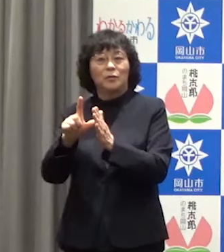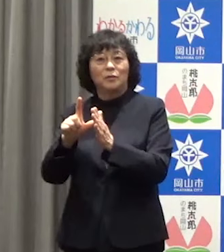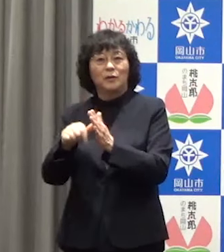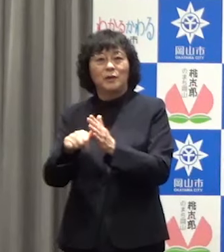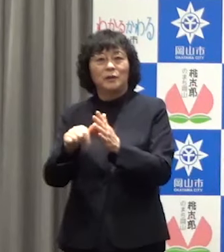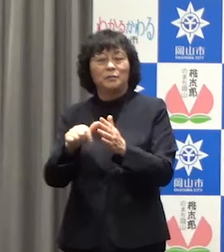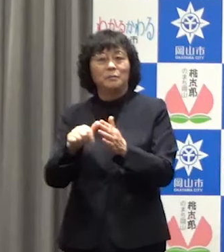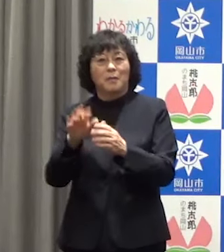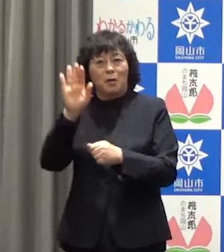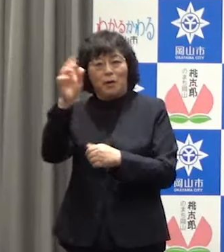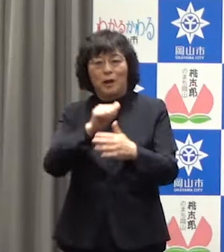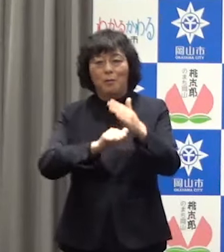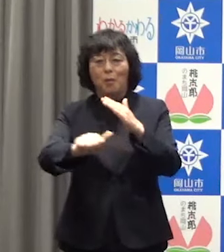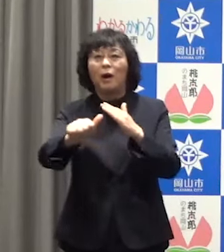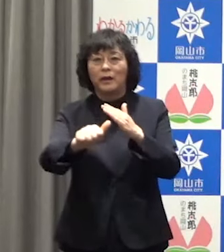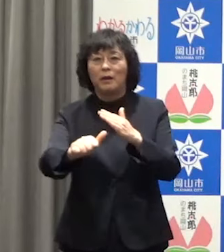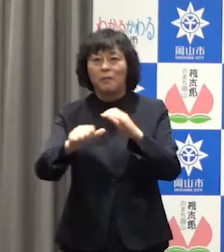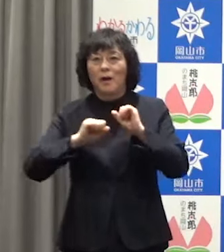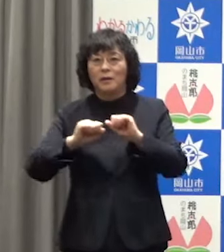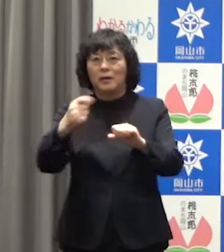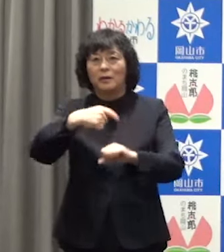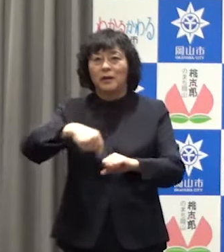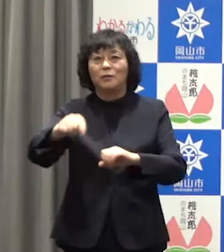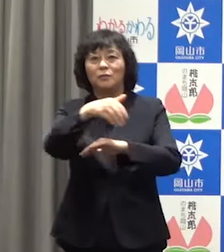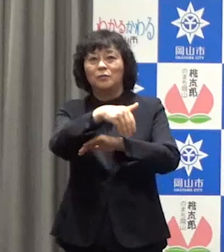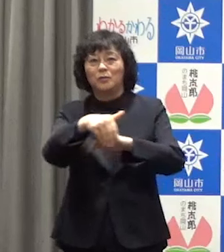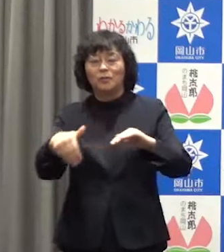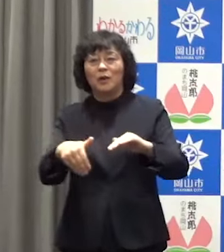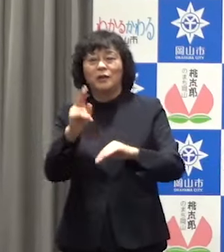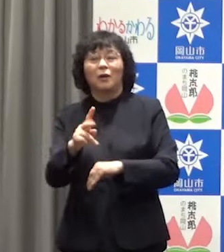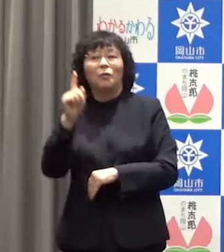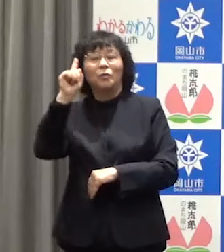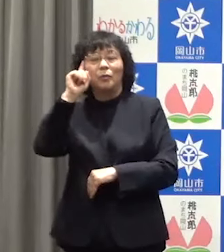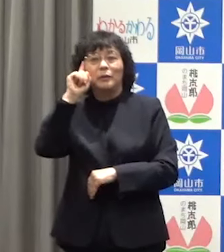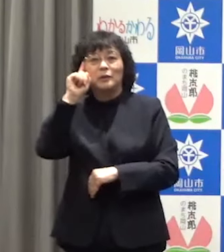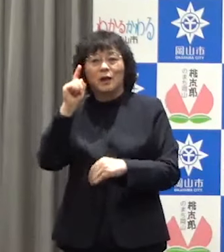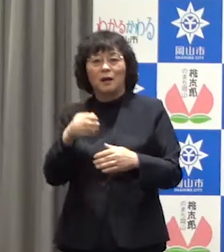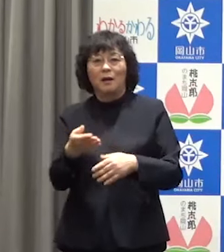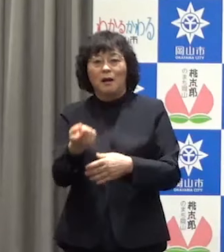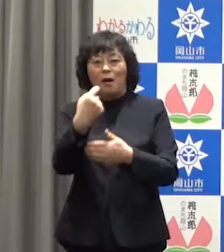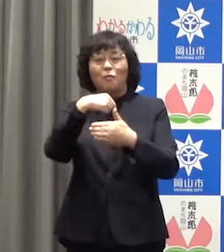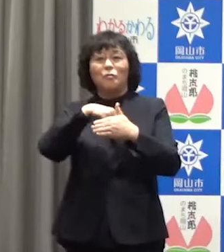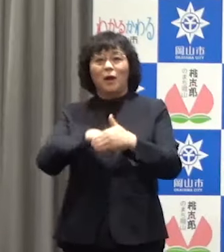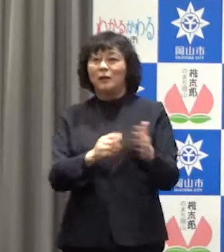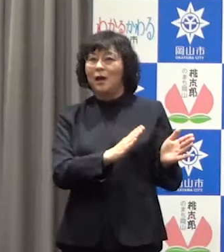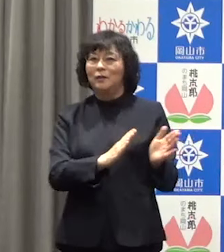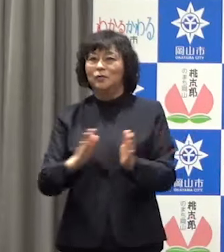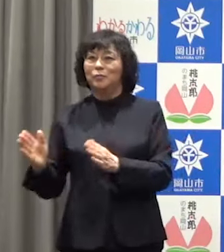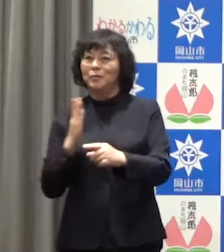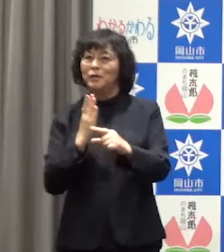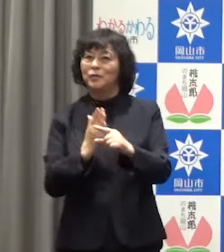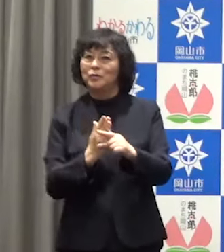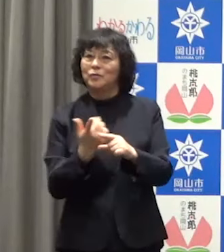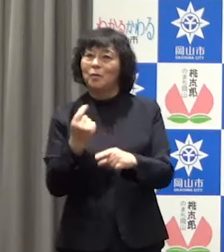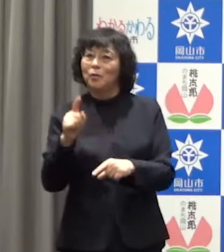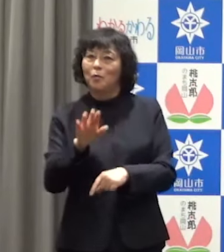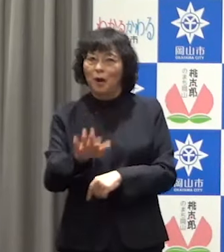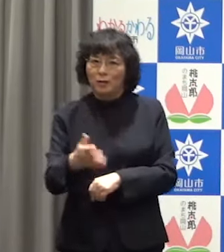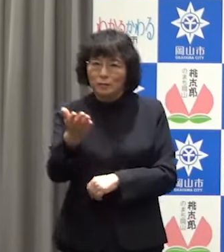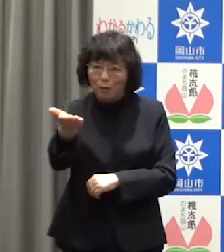当然あのこれからになると思いますが、現状でその水面下で準備しているところ、例えばその今後あの例